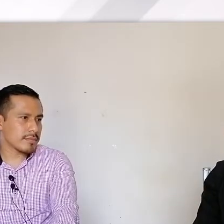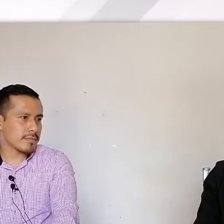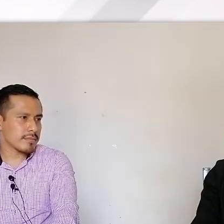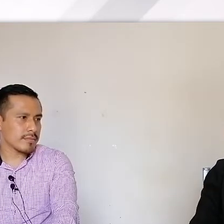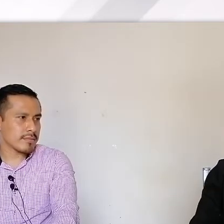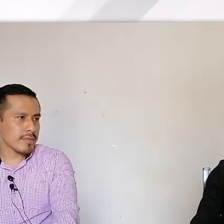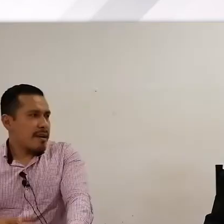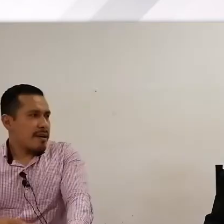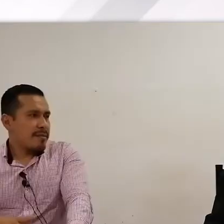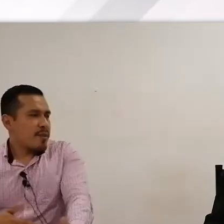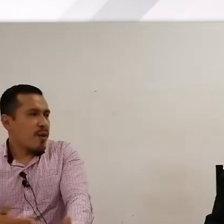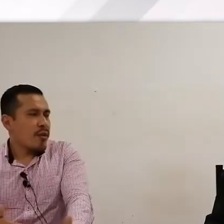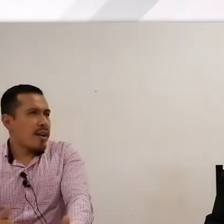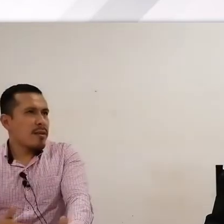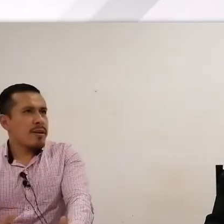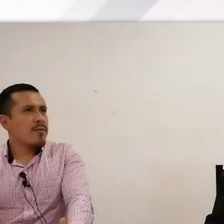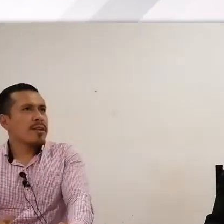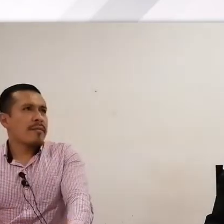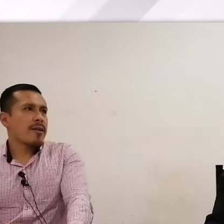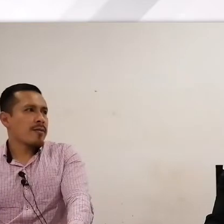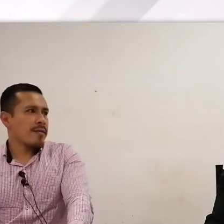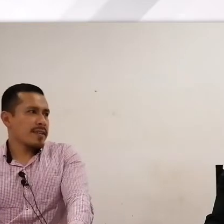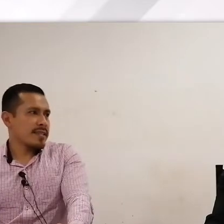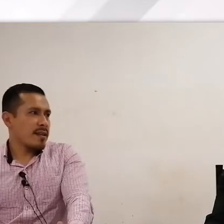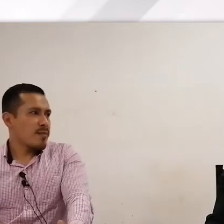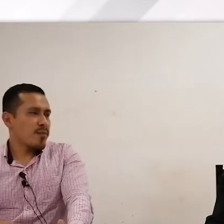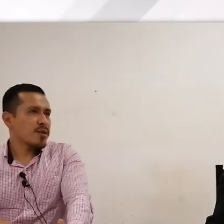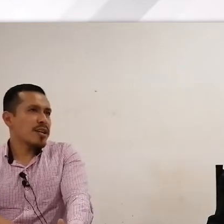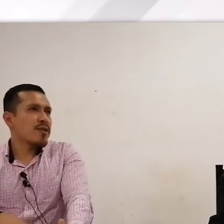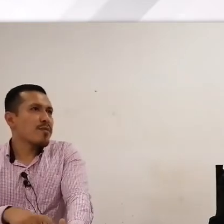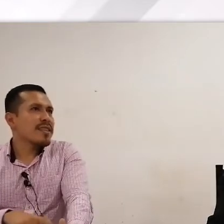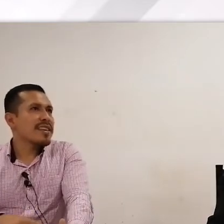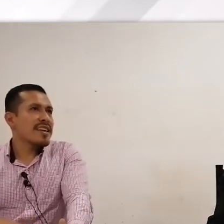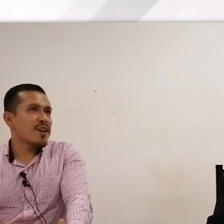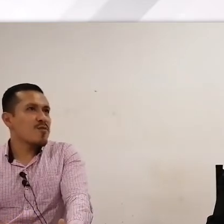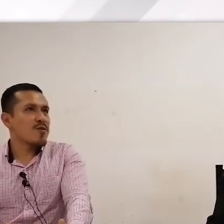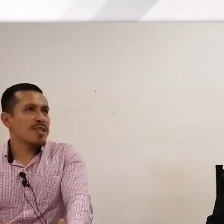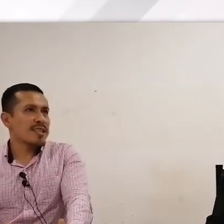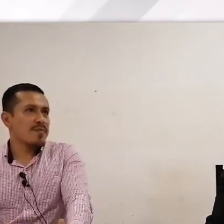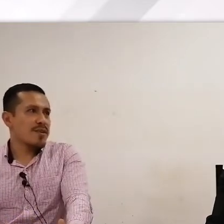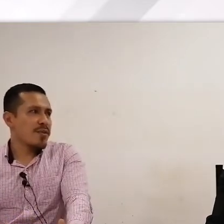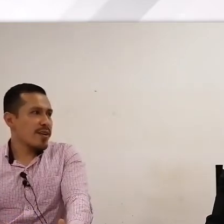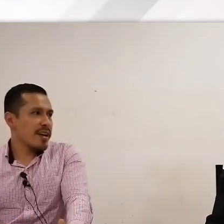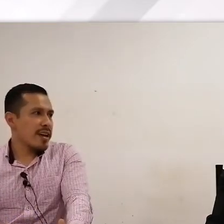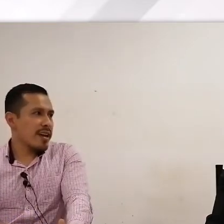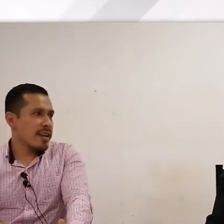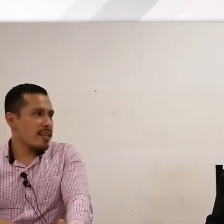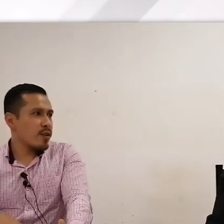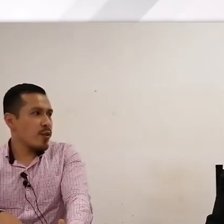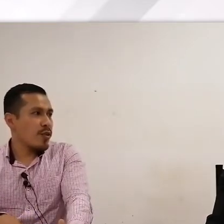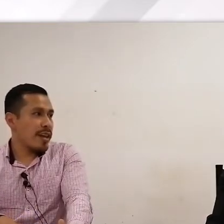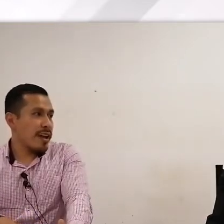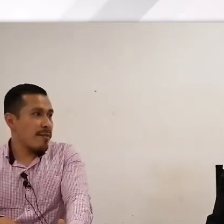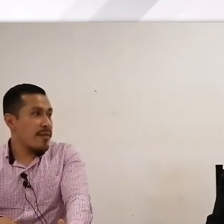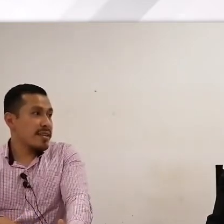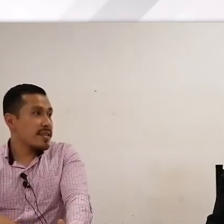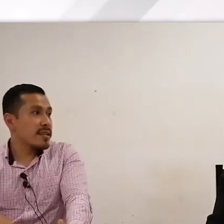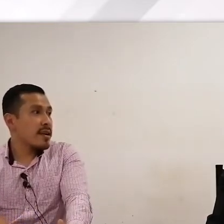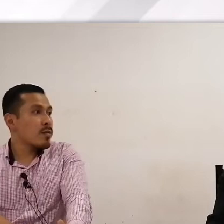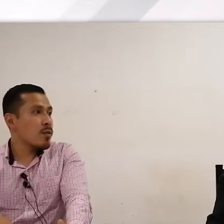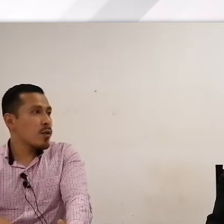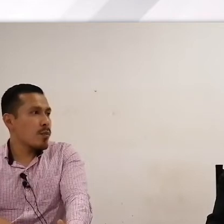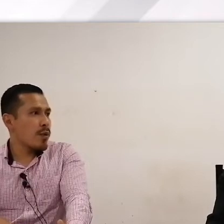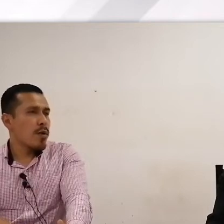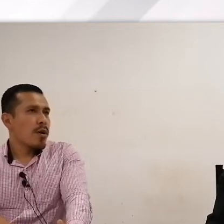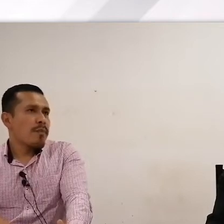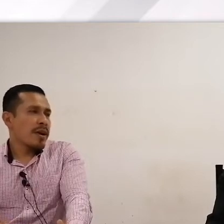difícil este trabajo? Como tal, no era un trabajo difícil. Posteriormente llegué a un municipio en donde me